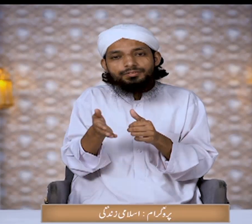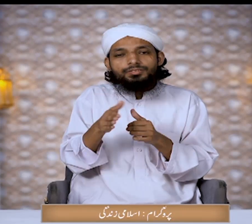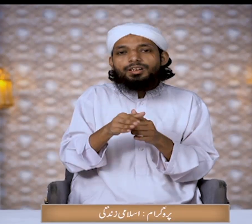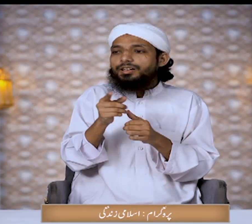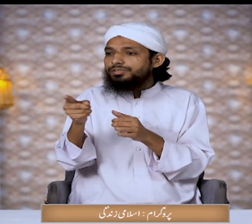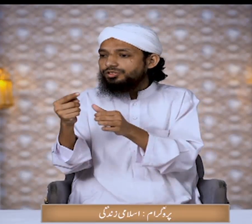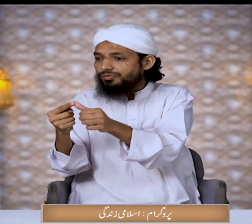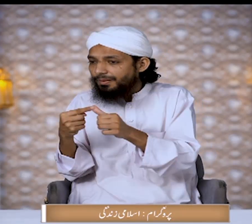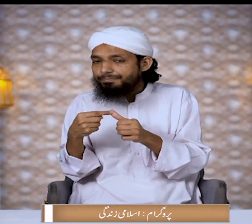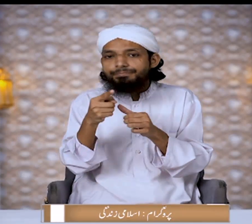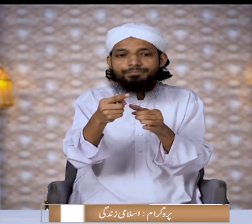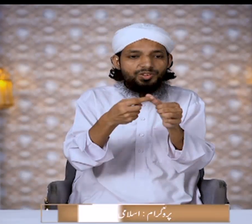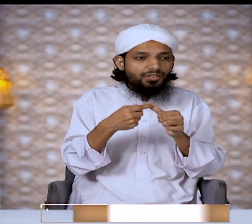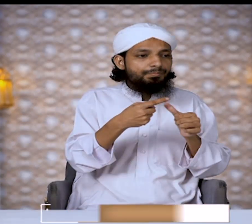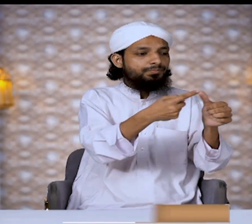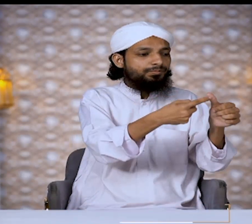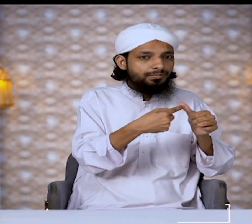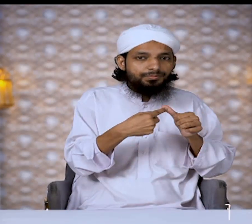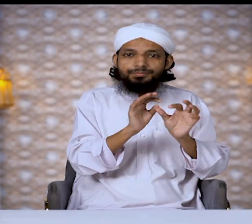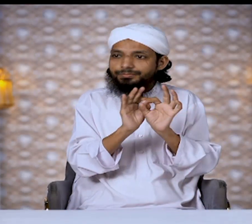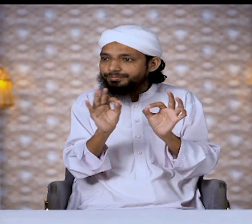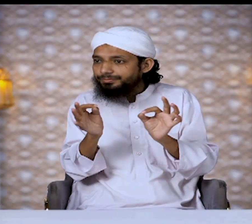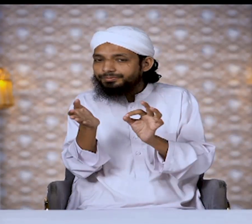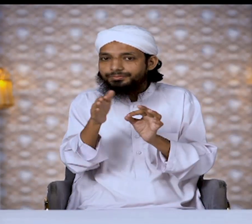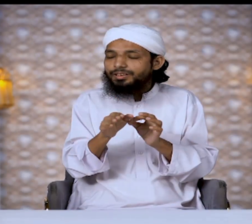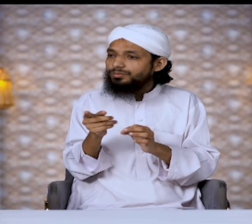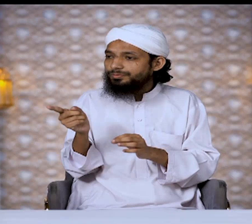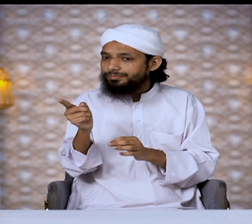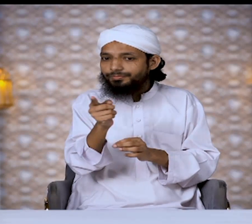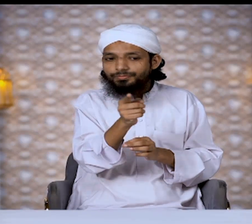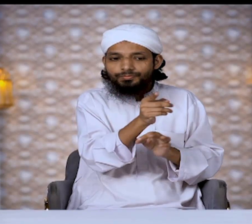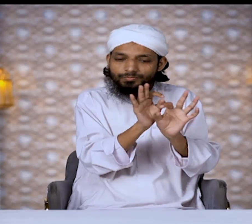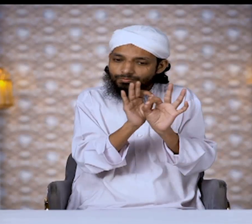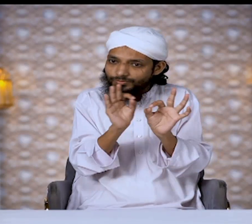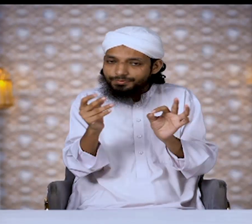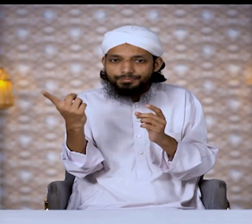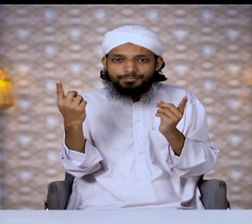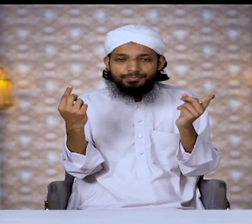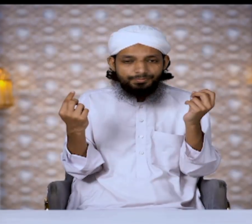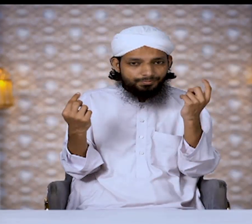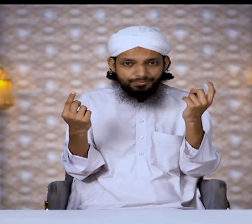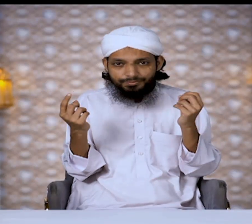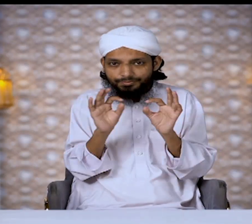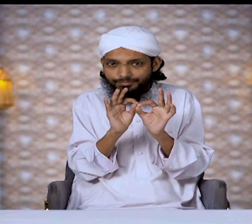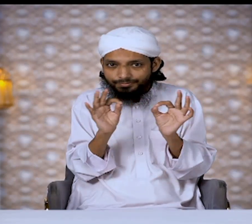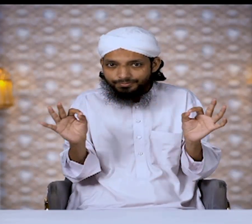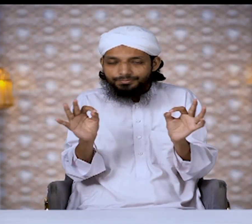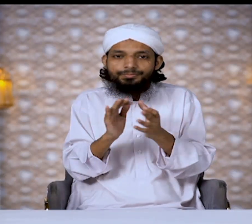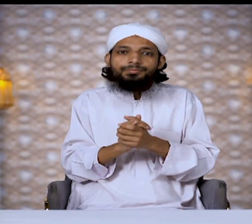پہلے سوال پھر جوابی فتویٰ سماعت فرماتے اور بیک وقت سب کی سنتے. اسی مختصر وقت میں مصنفین اپنی تصنیف دکھاتے. زبانی سوالات